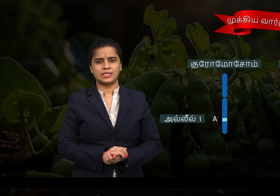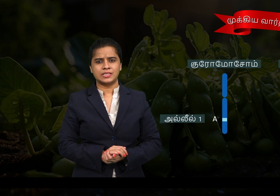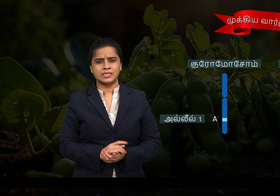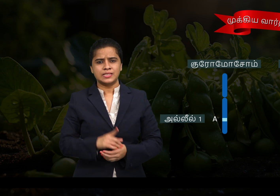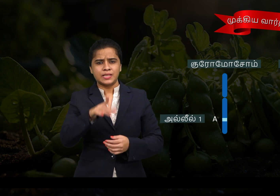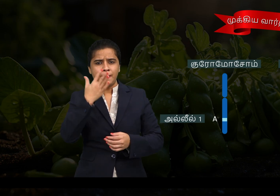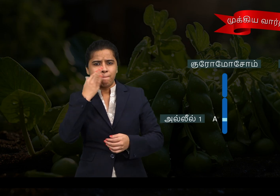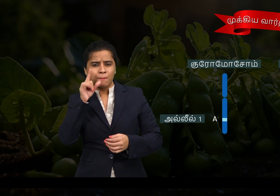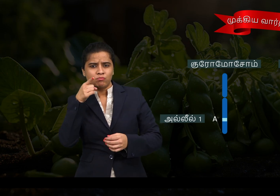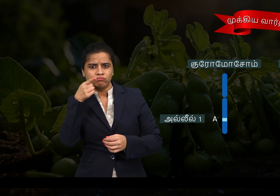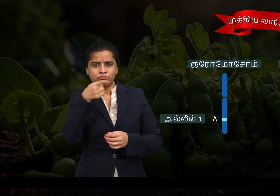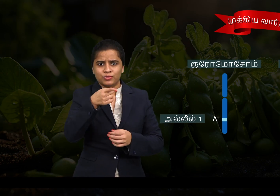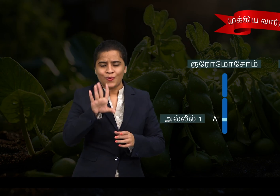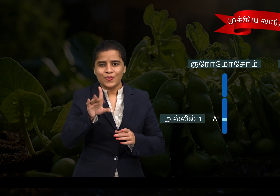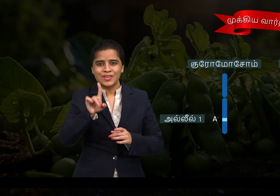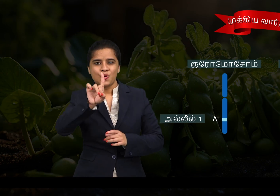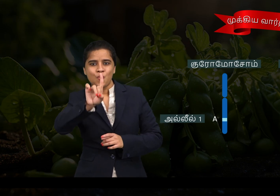மாற்றுரு,